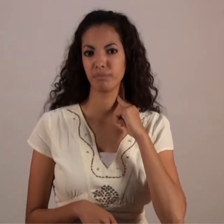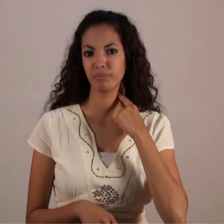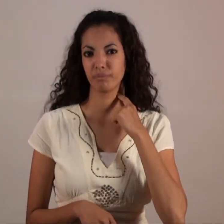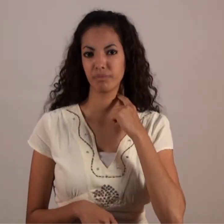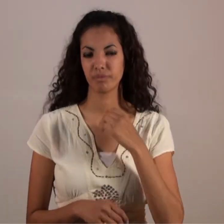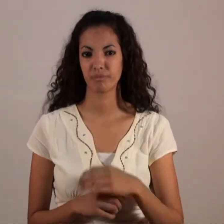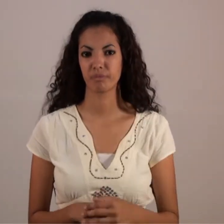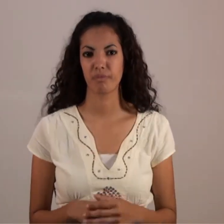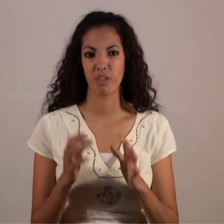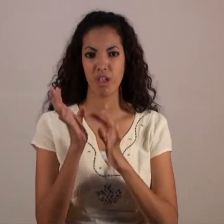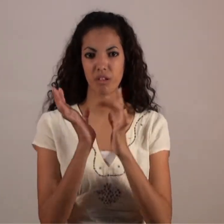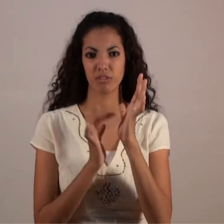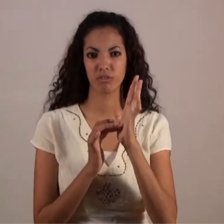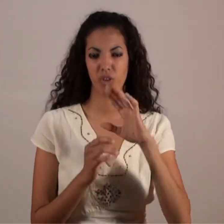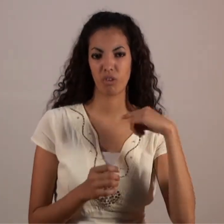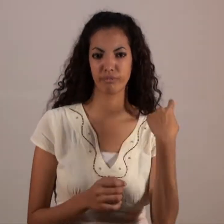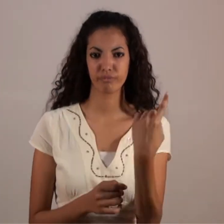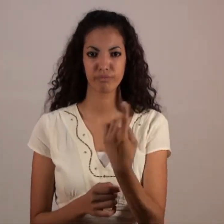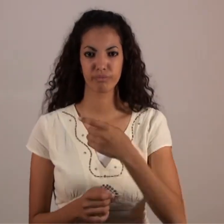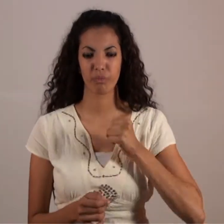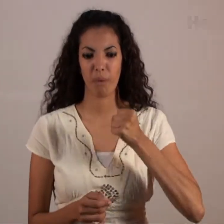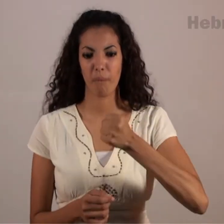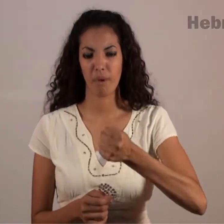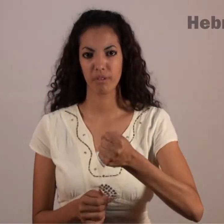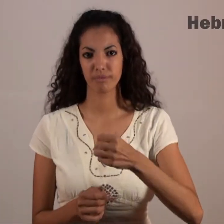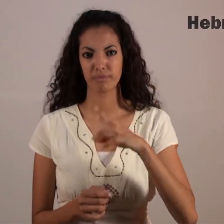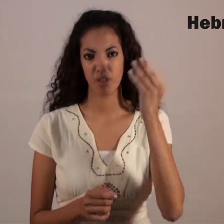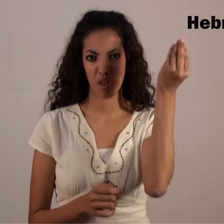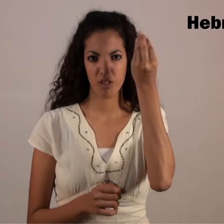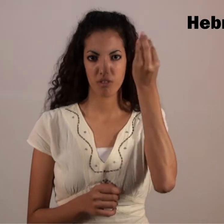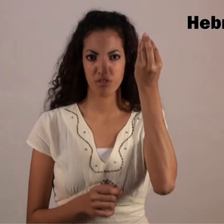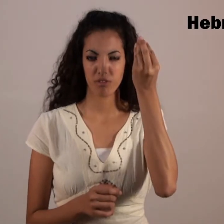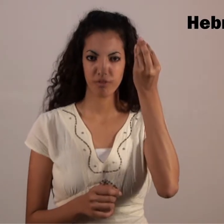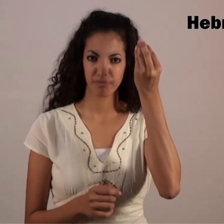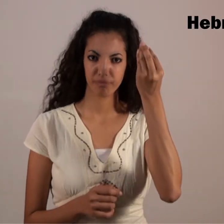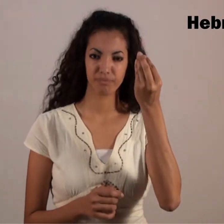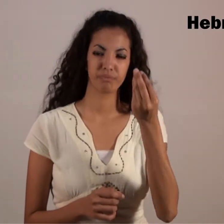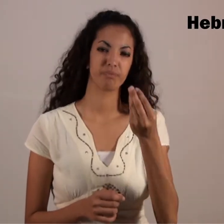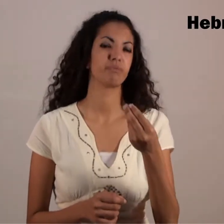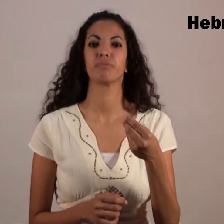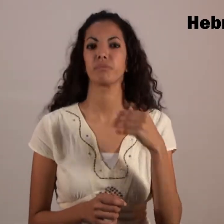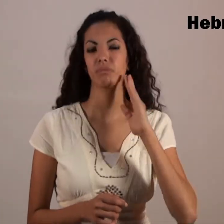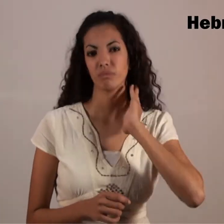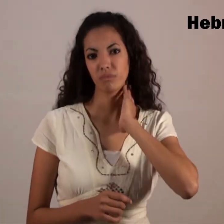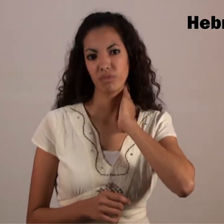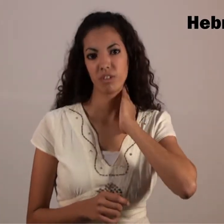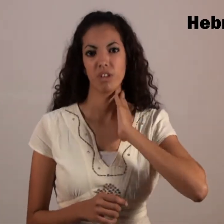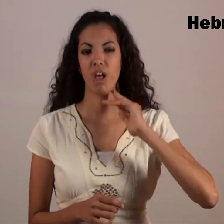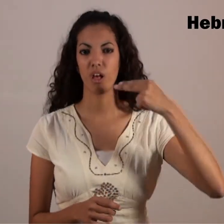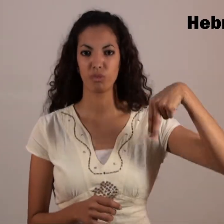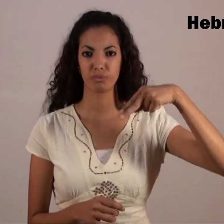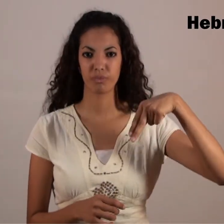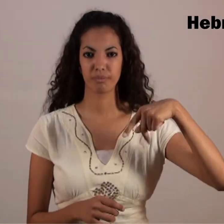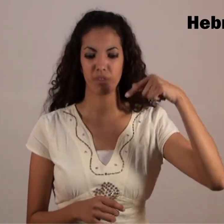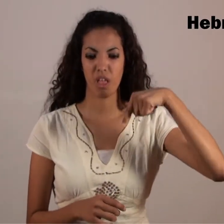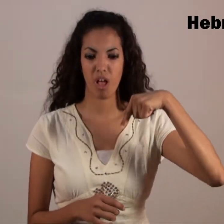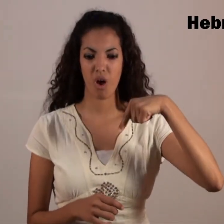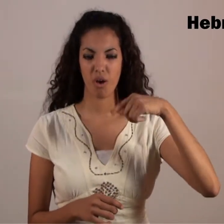Sábado 16 de noviembre. Versículo para memorizar. Ahora bien, el punto principal de lo que venimos